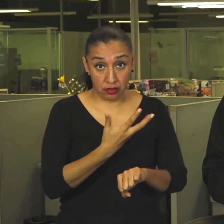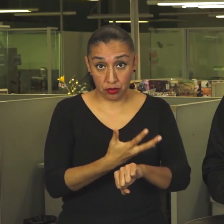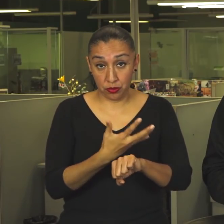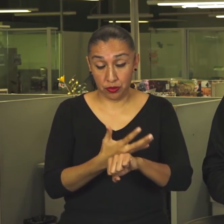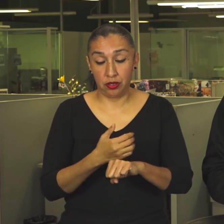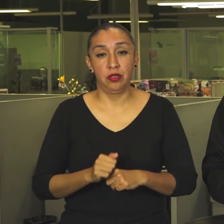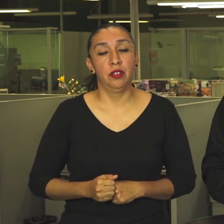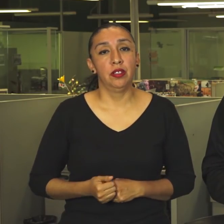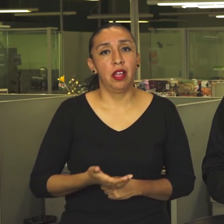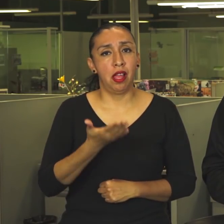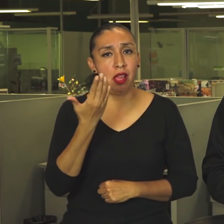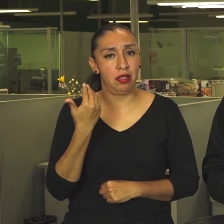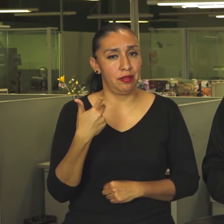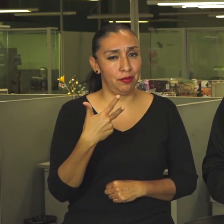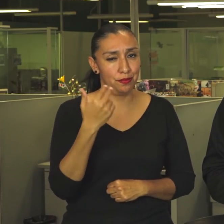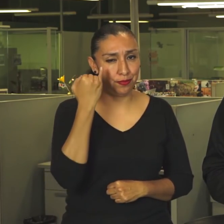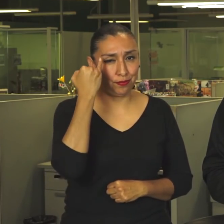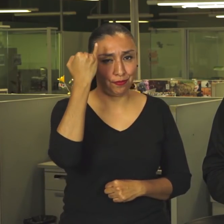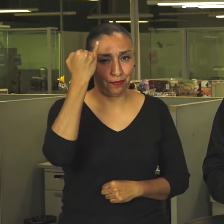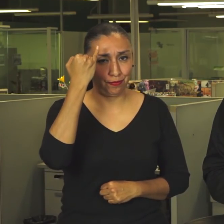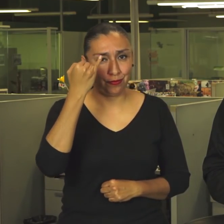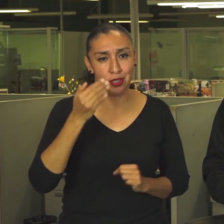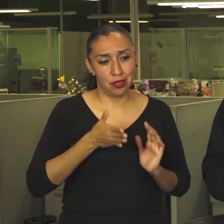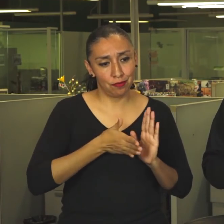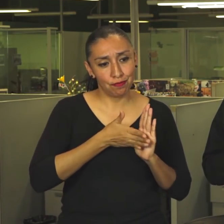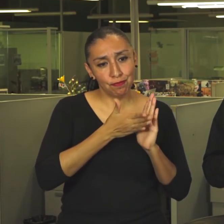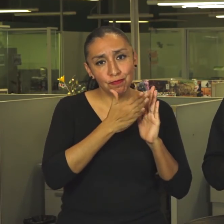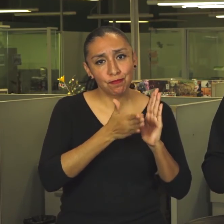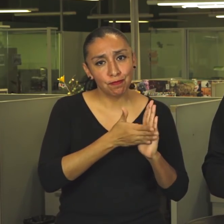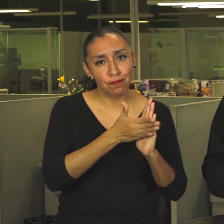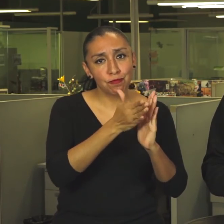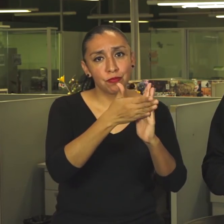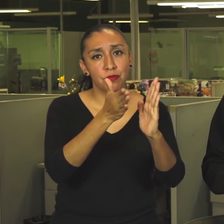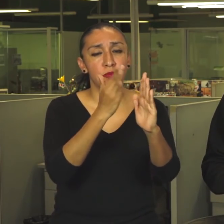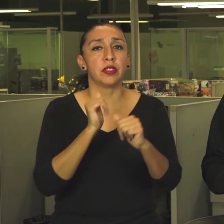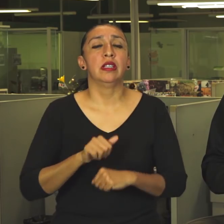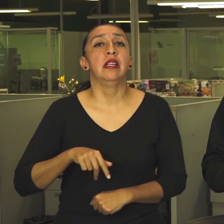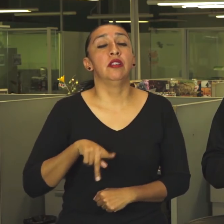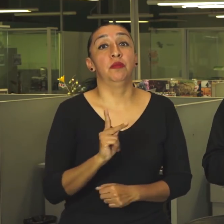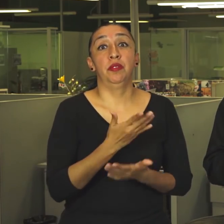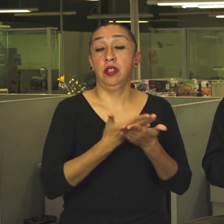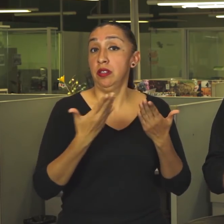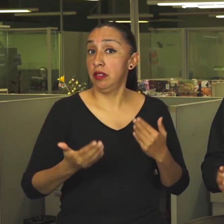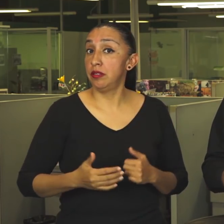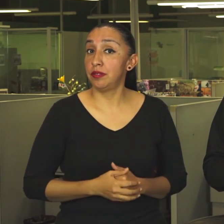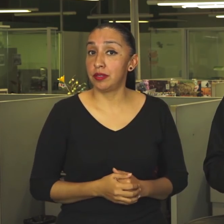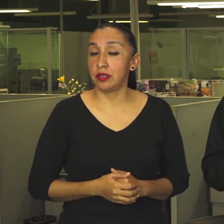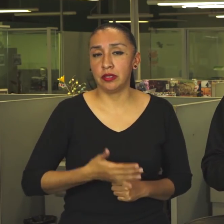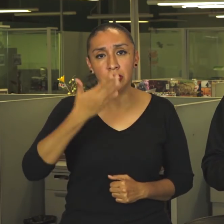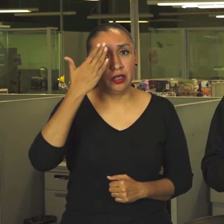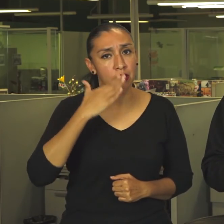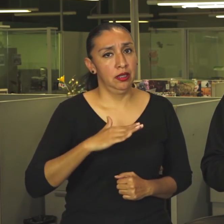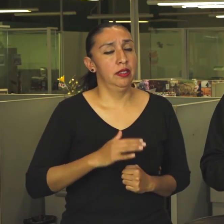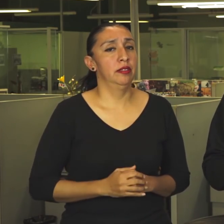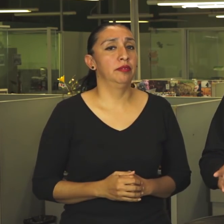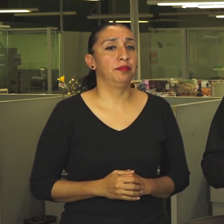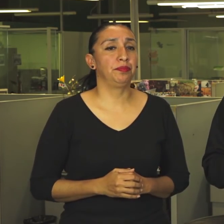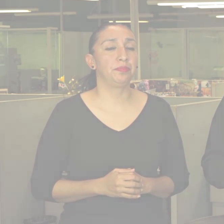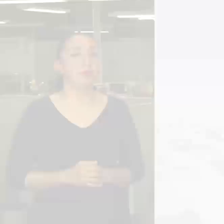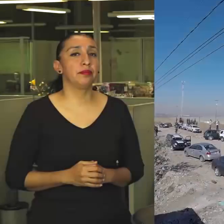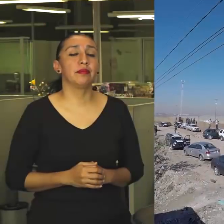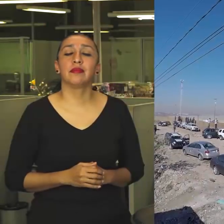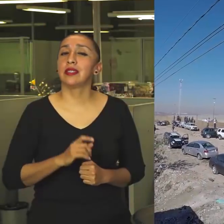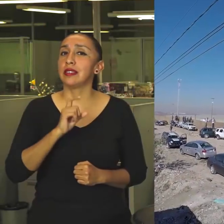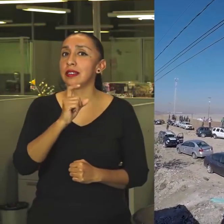eeuu donald trump prometió desde que estaba en campaña en la frontera sur colindante con méxico este proceso que inició ya